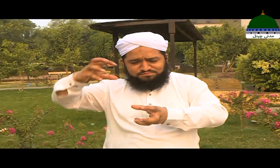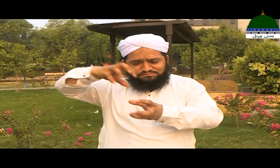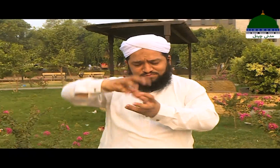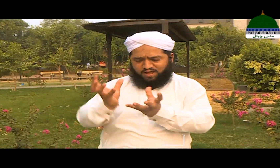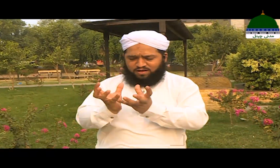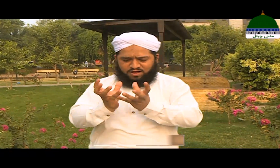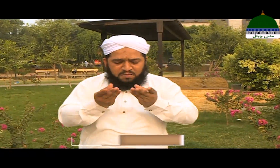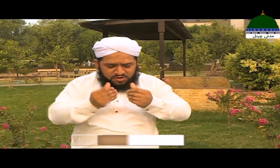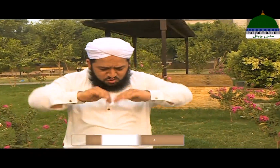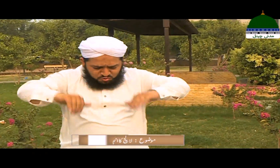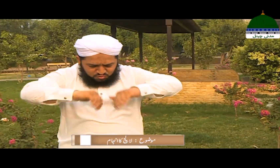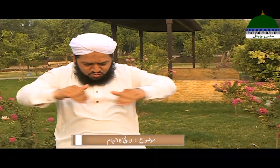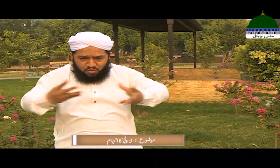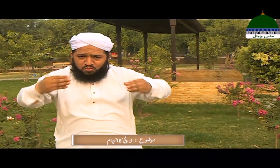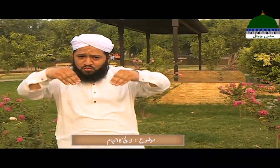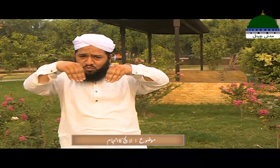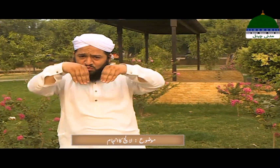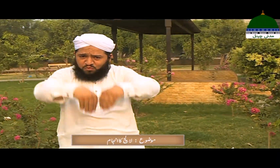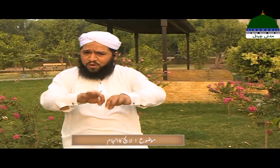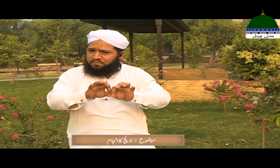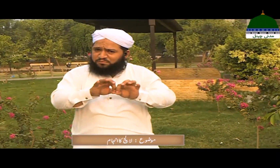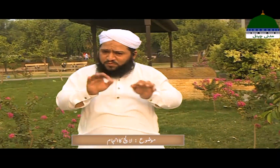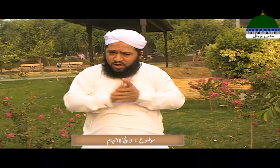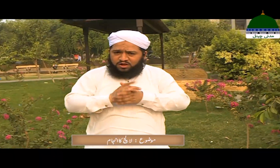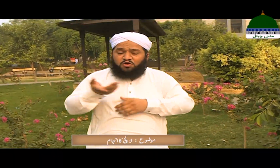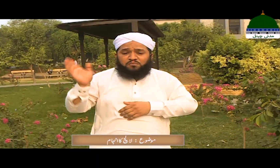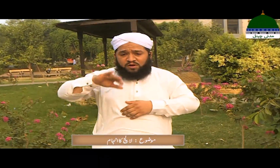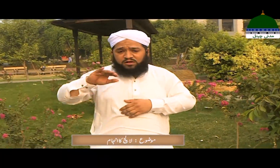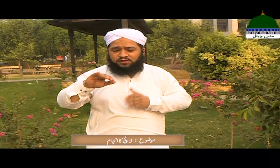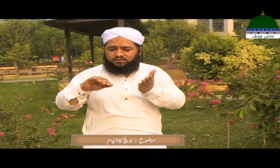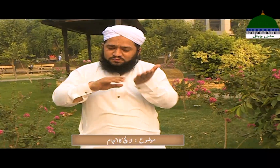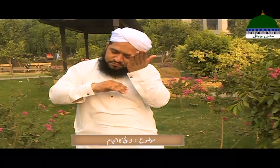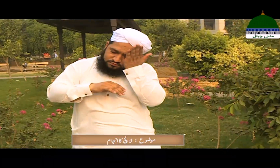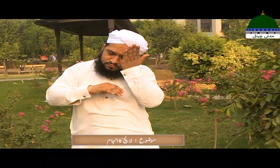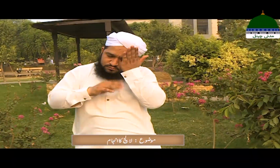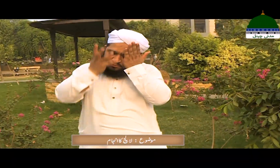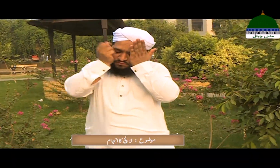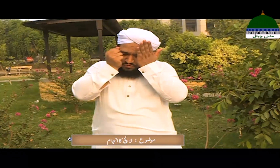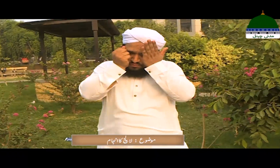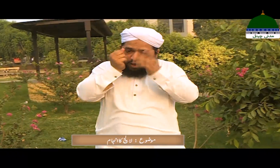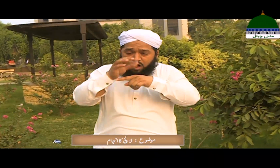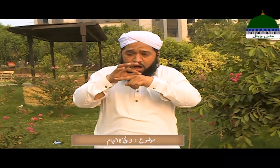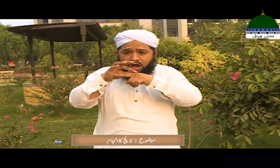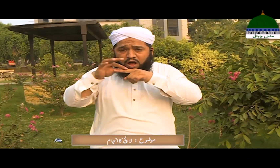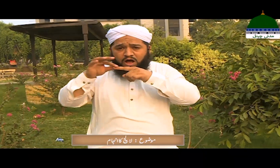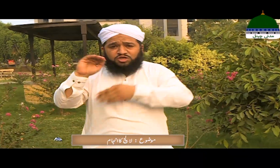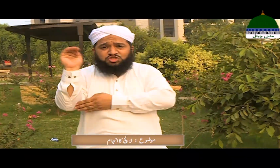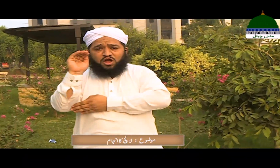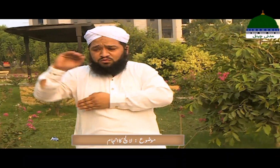ڈال کر ایک گڑھا کھود کر زمین میں دبا دیا اور اس پر سر رکھ کر سو گیا۔ رات کو سانپ بل سے باہر آیا